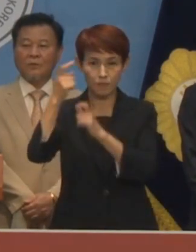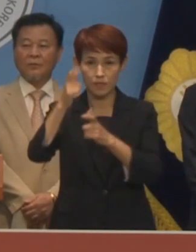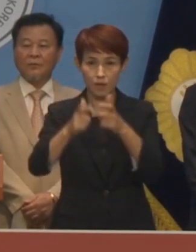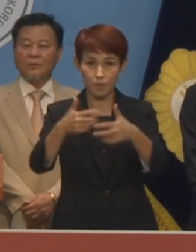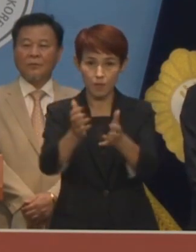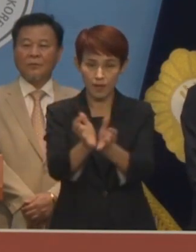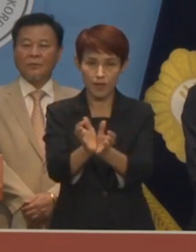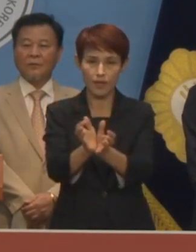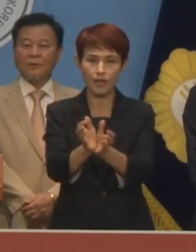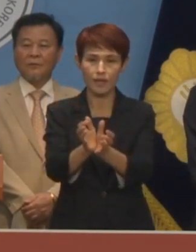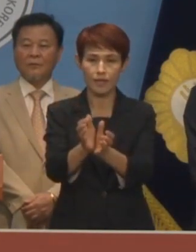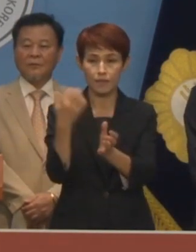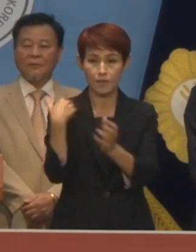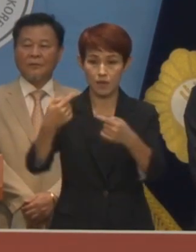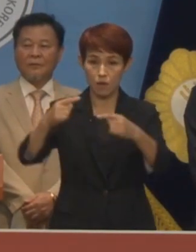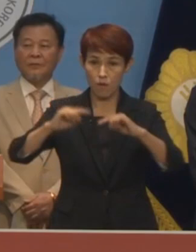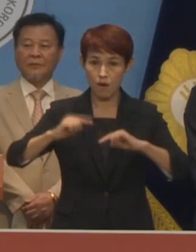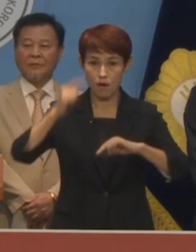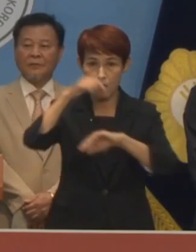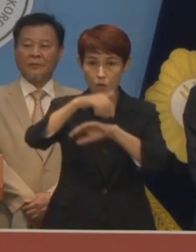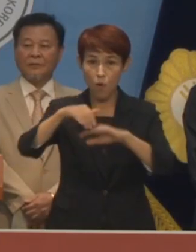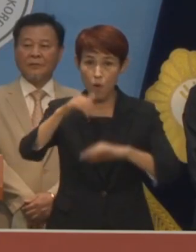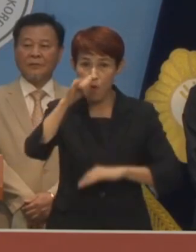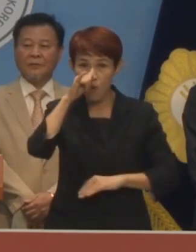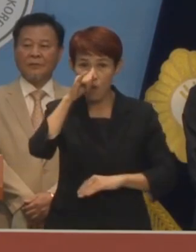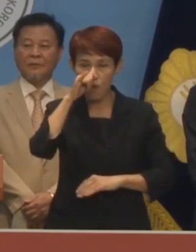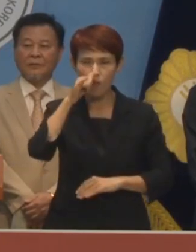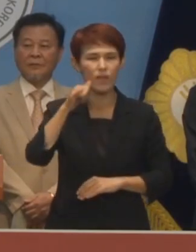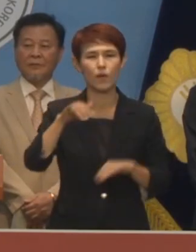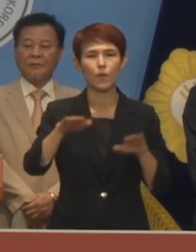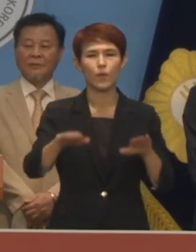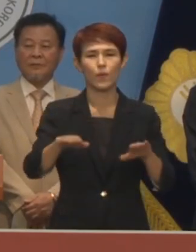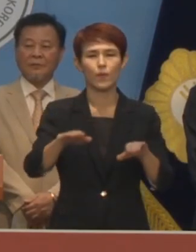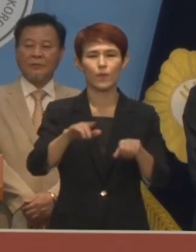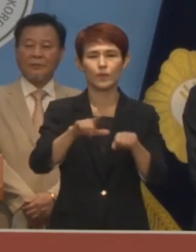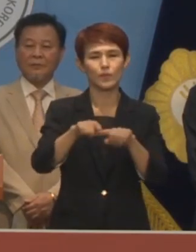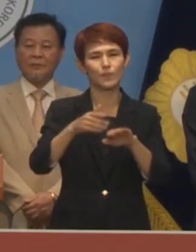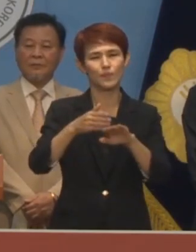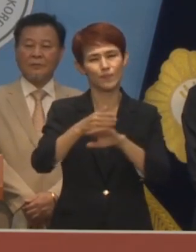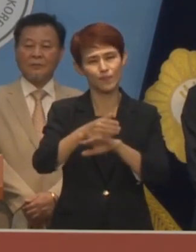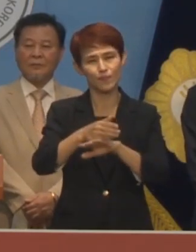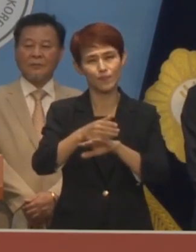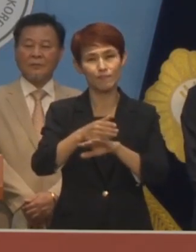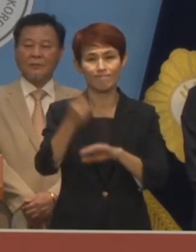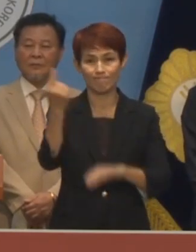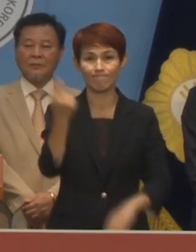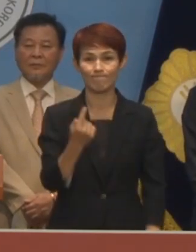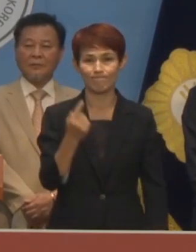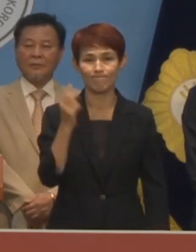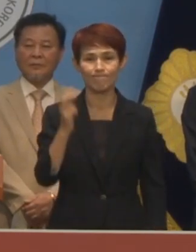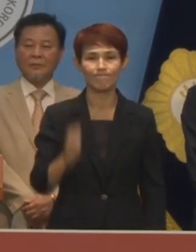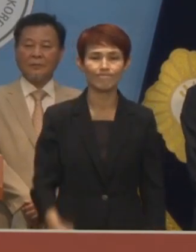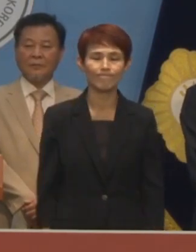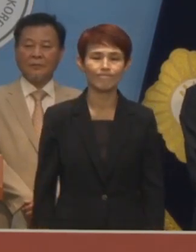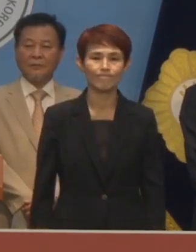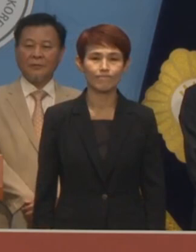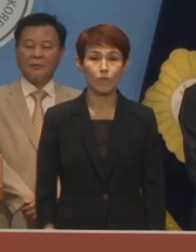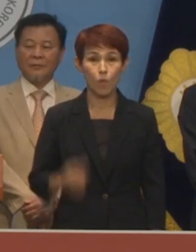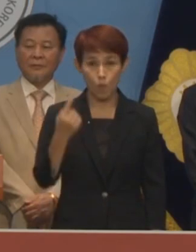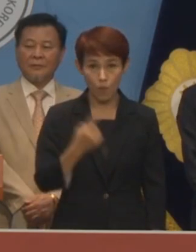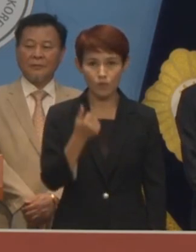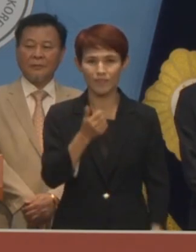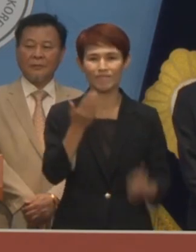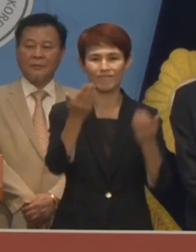선생님께도 참석하실 예정이었는데 지금 아마 약간 해서 좀 늦게 지금 도착하시는 것 같습니다. 이따 도착하시면 소개를